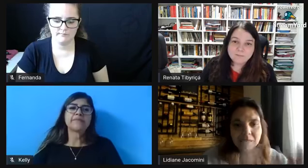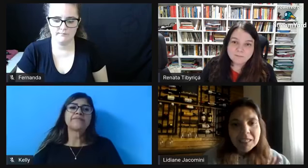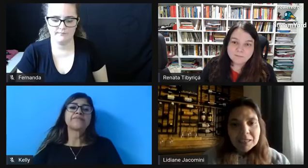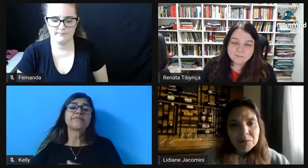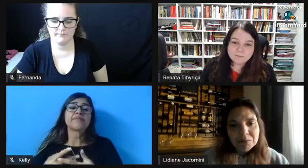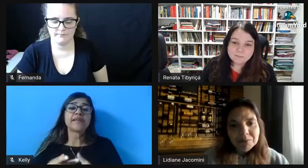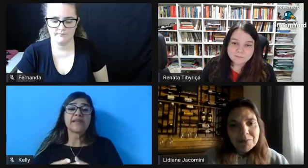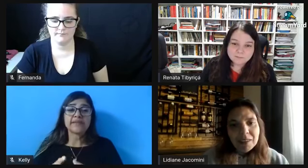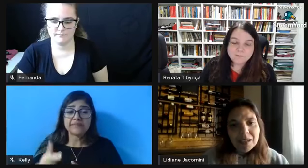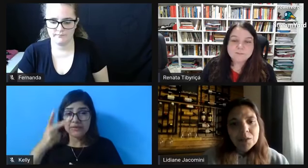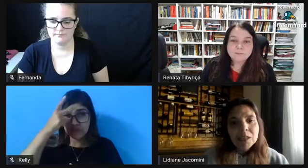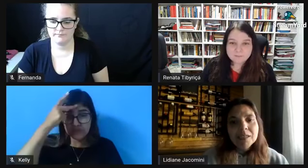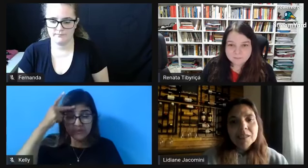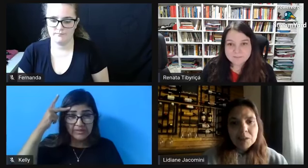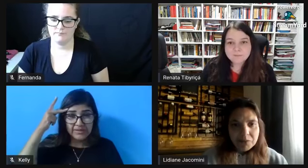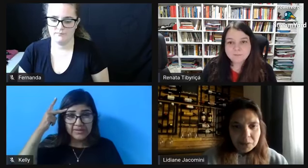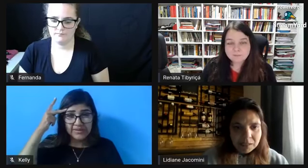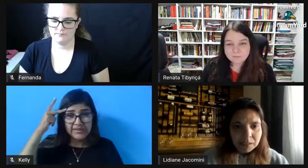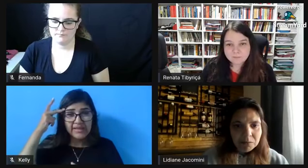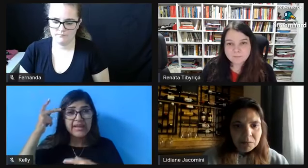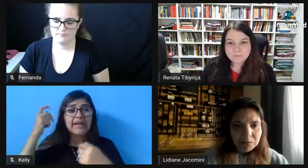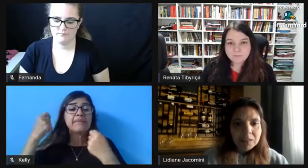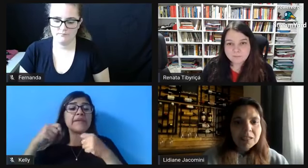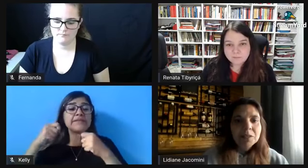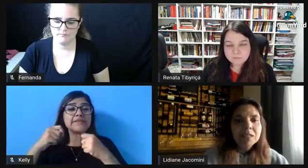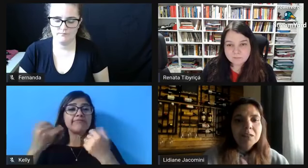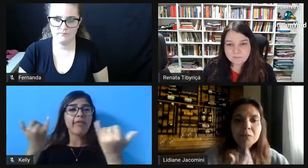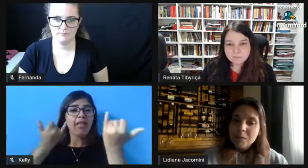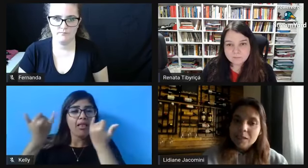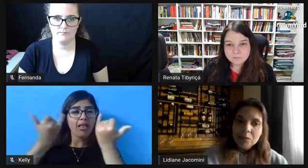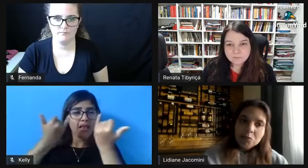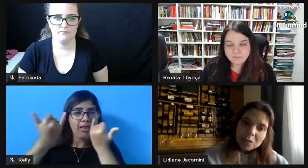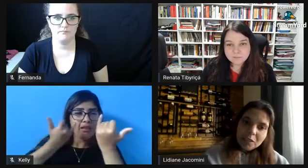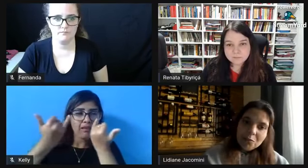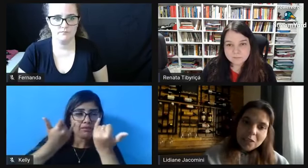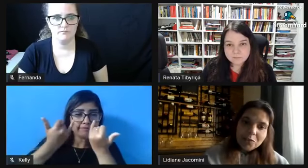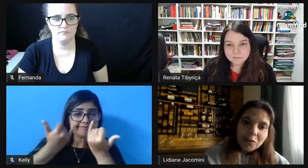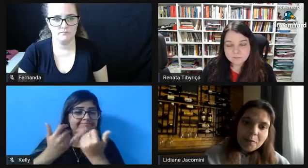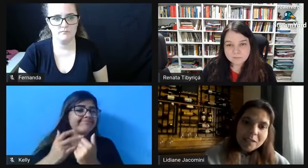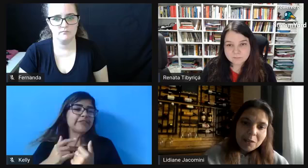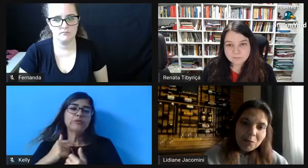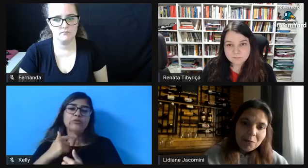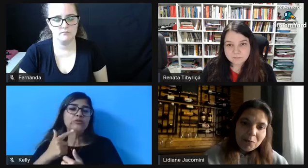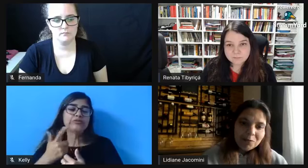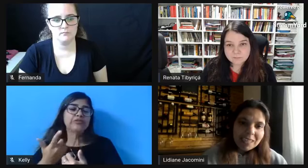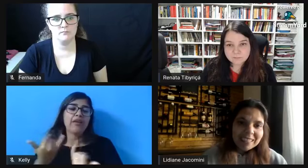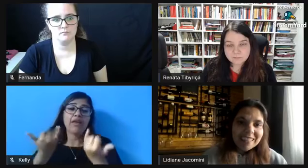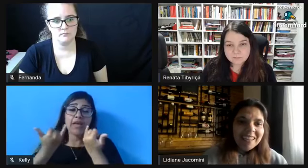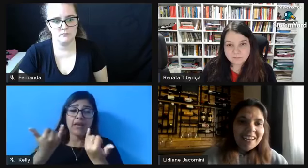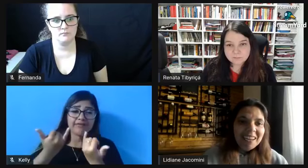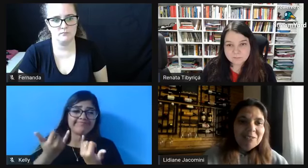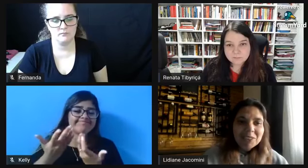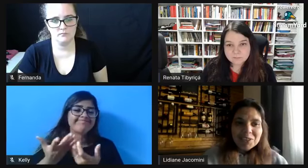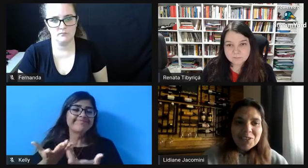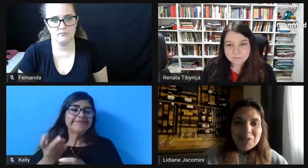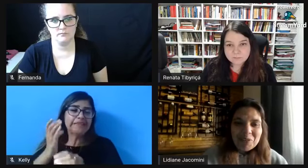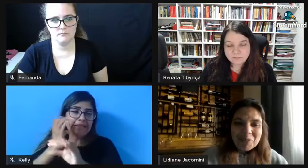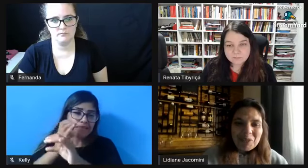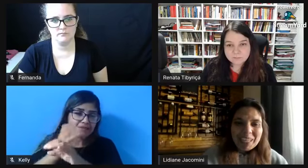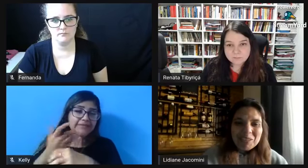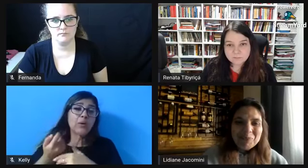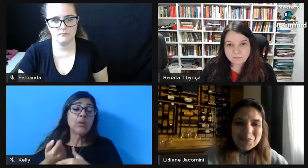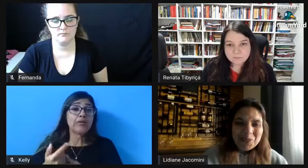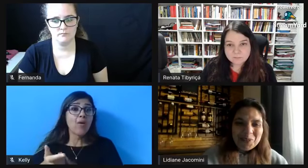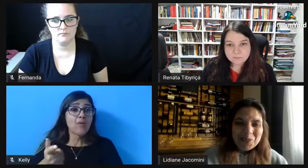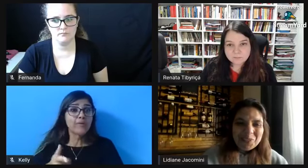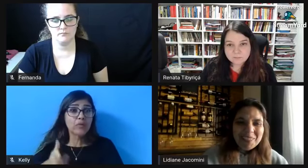elas precisam do acesso à informação, e às vezes a informação não chega, ou chega de forma desencontrada. Aí, quando a gente